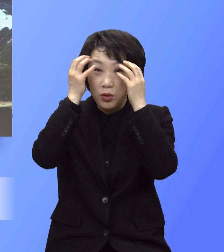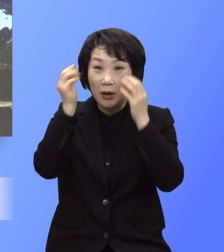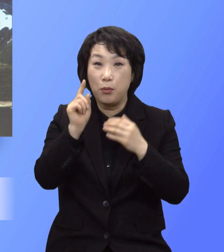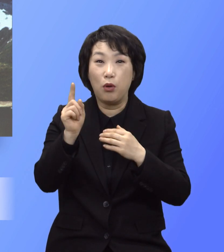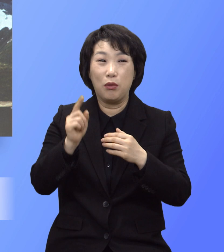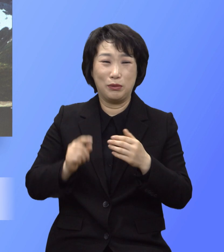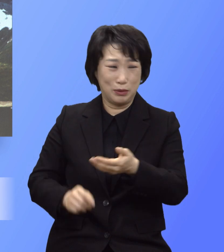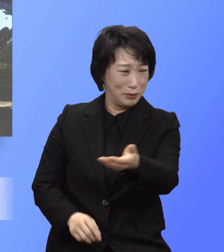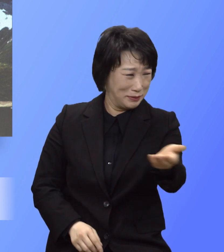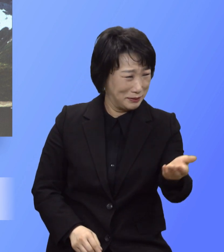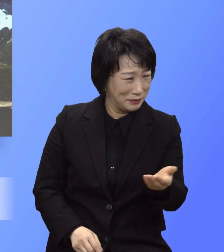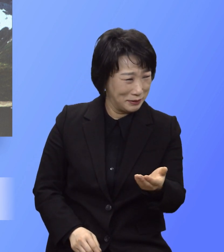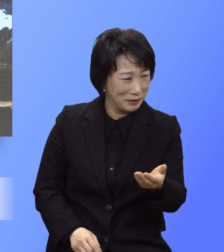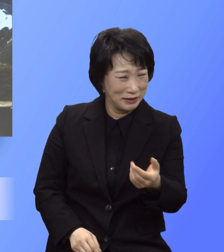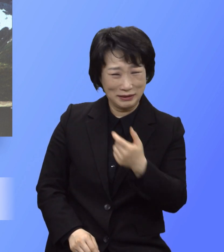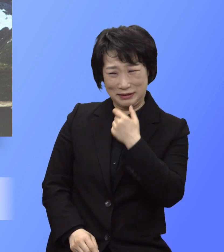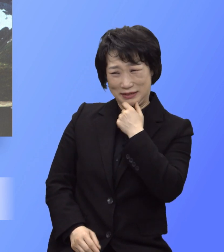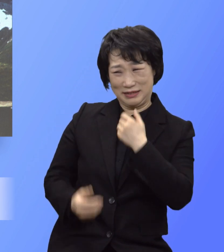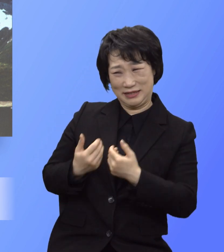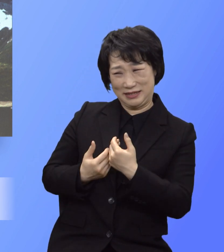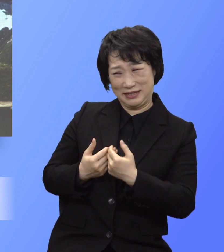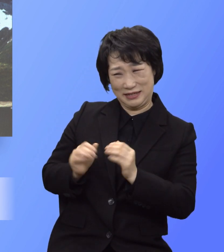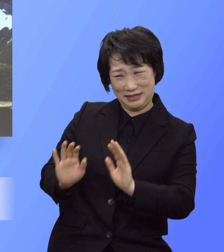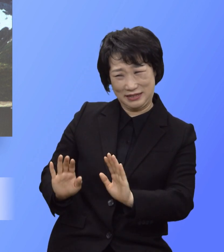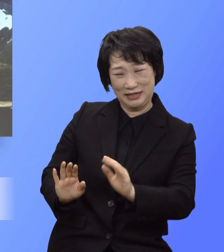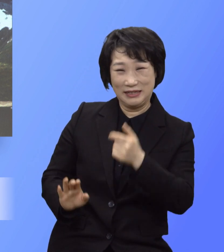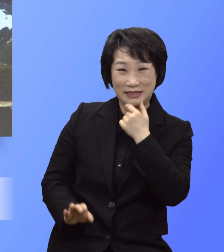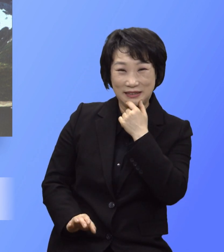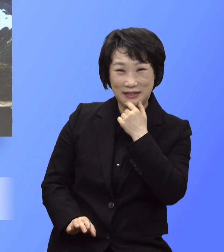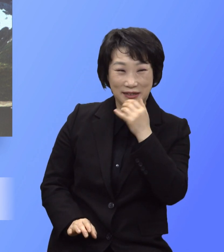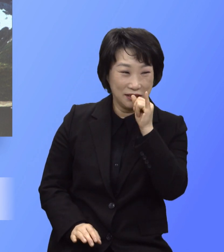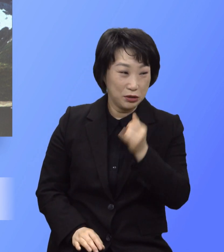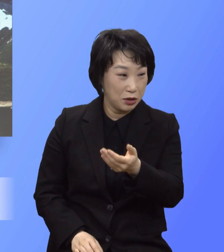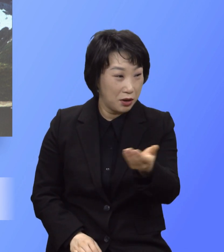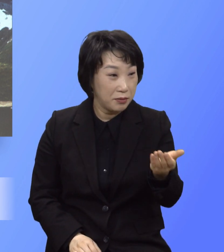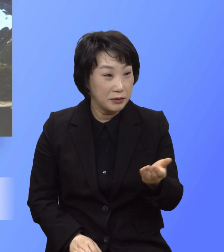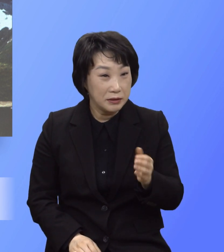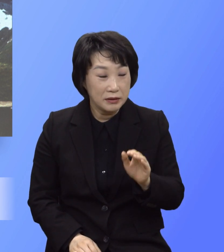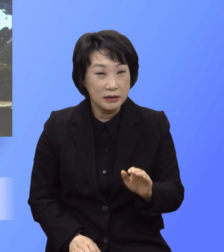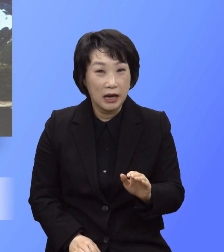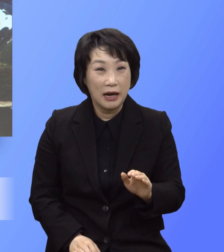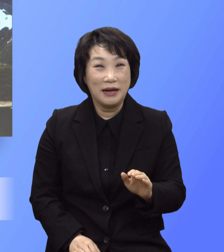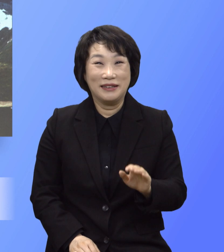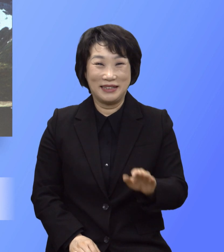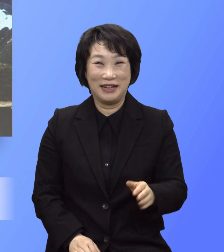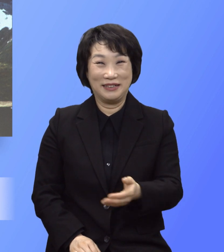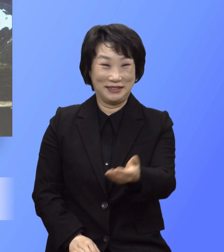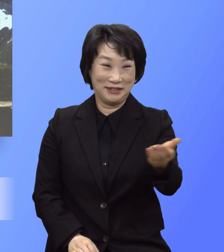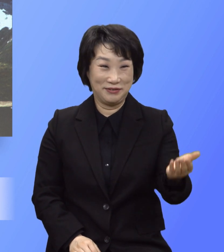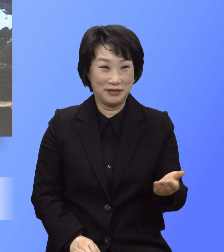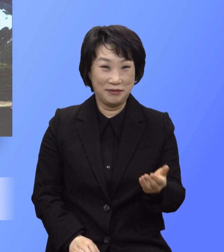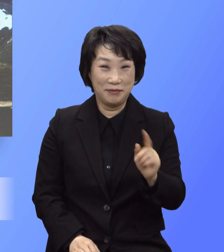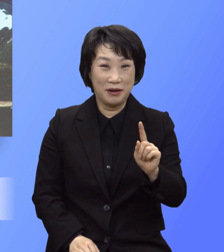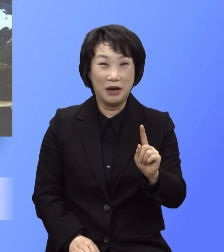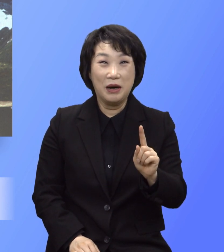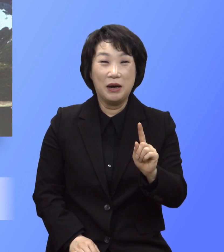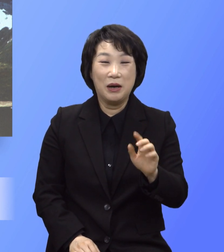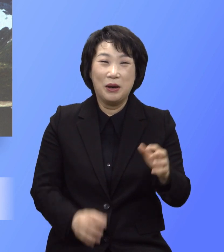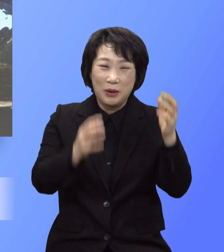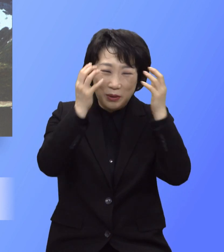싫어. 아픔은 고난은 싫어. 예, 그래서 사람은